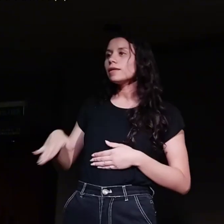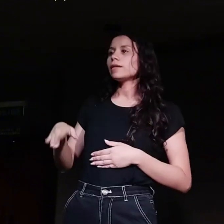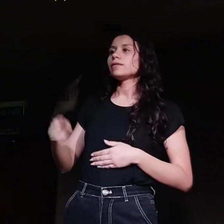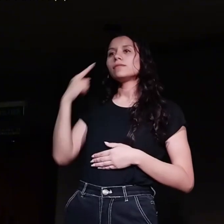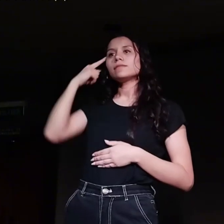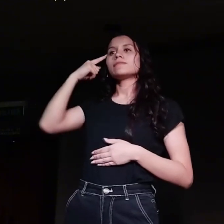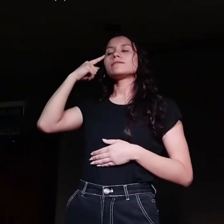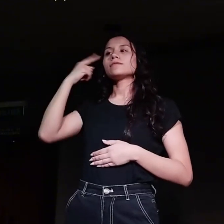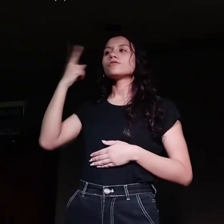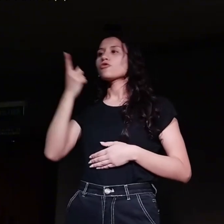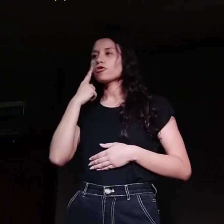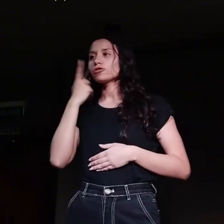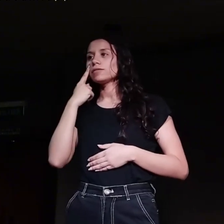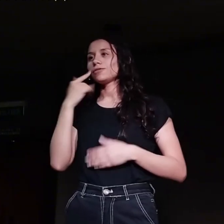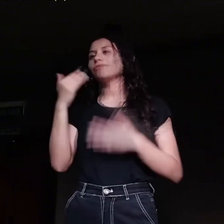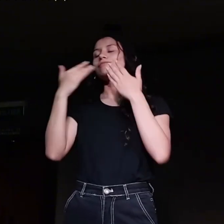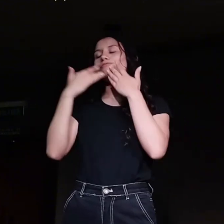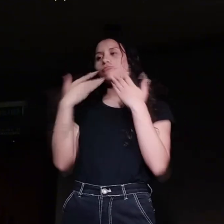que bueno, muchas gracias.